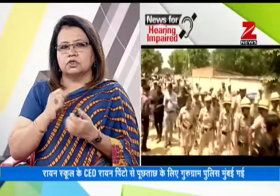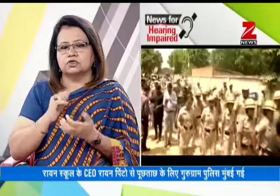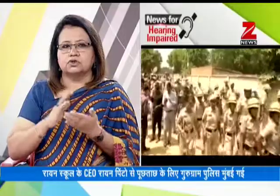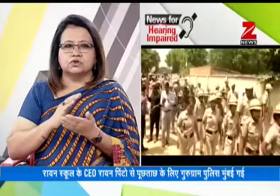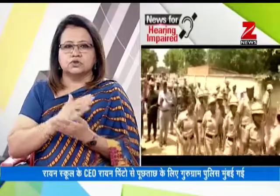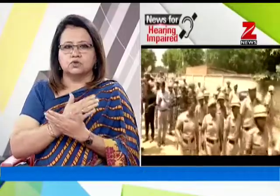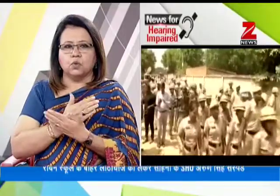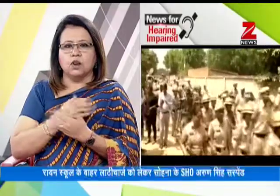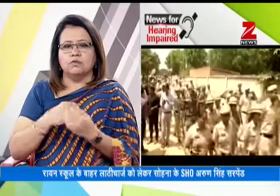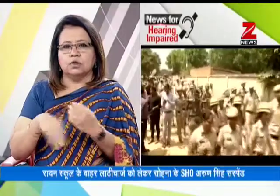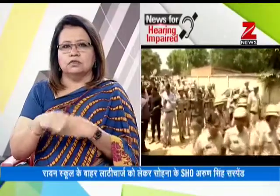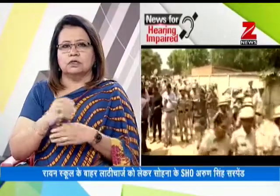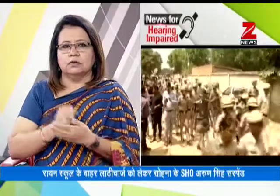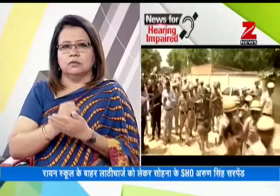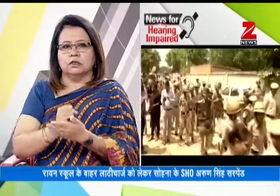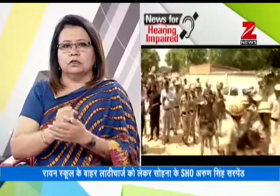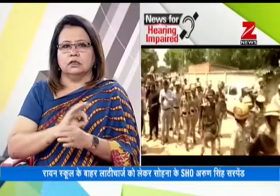स्कूल पुलिस की मदद के लिए तैयार है,